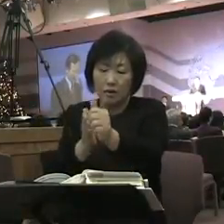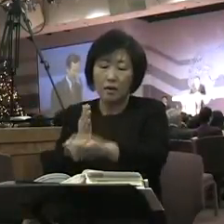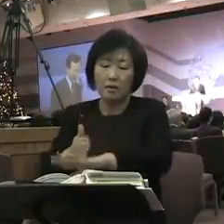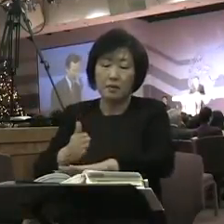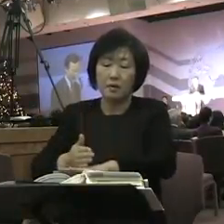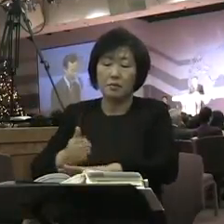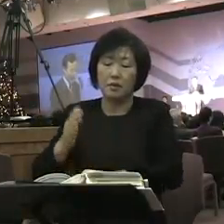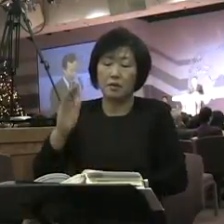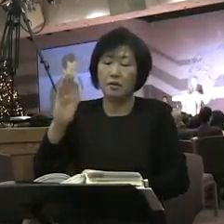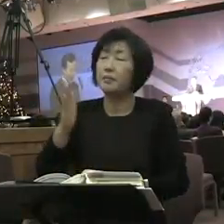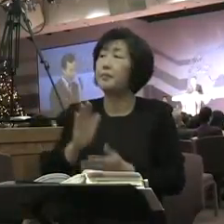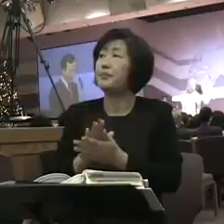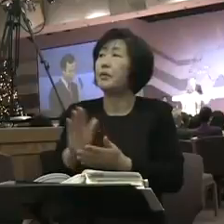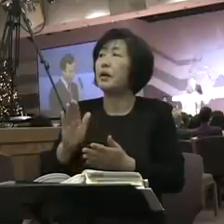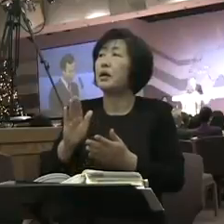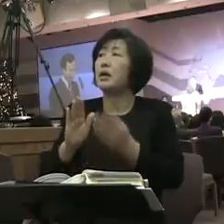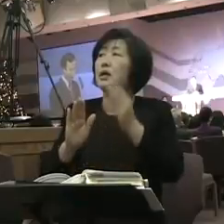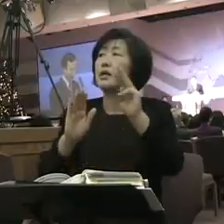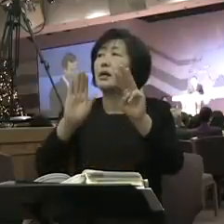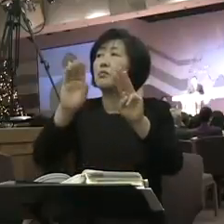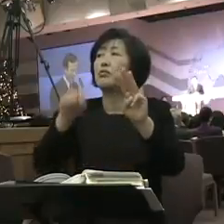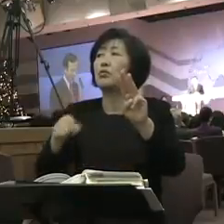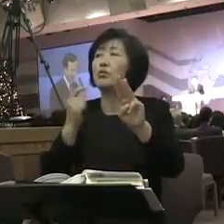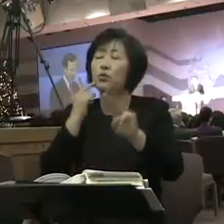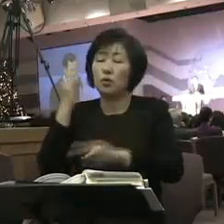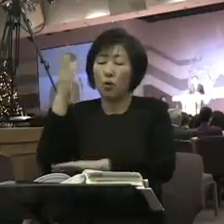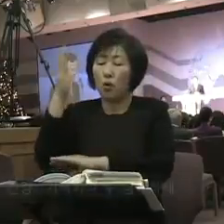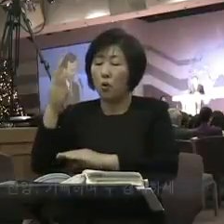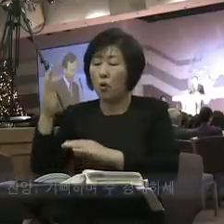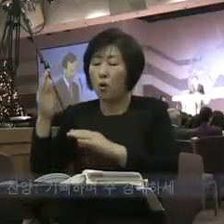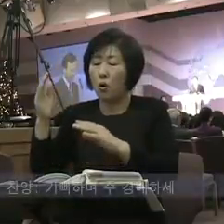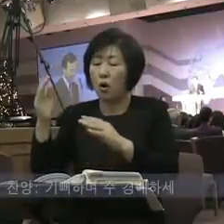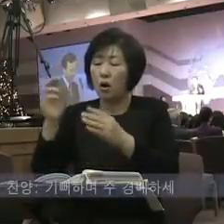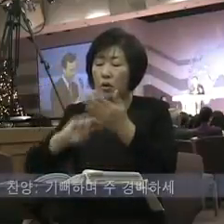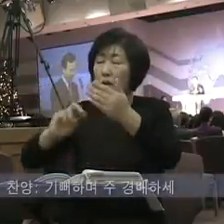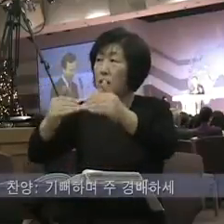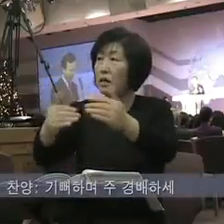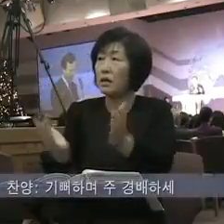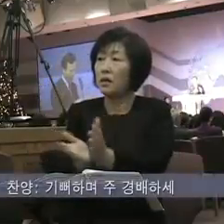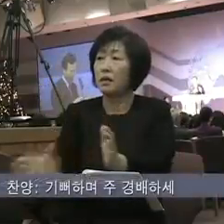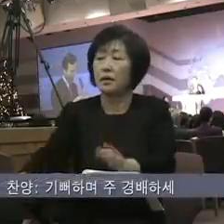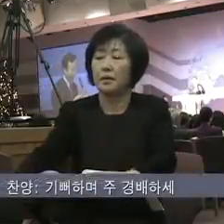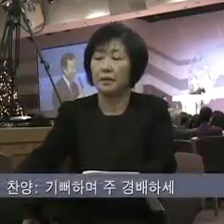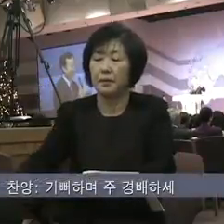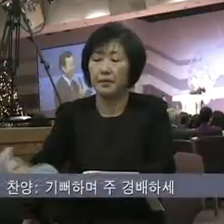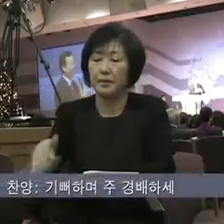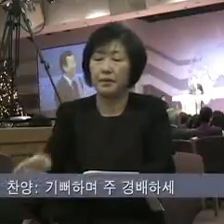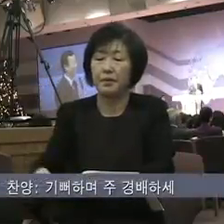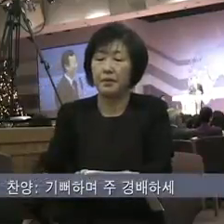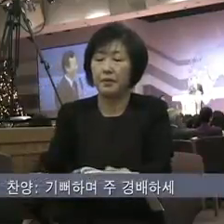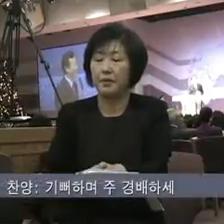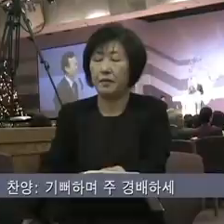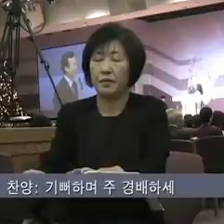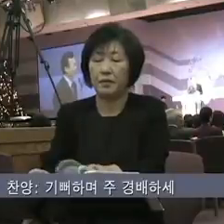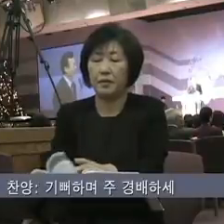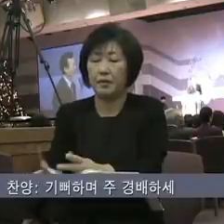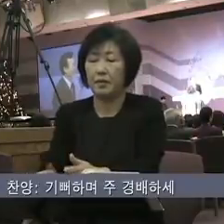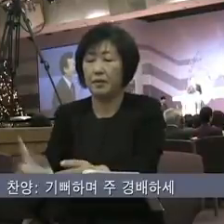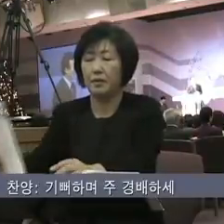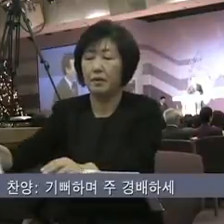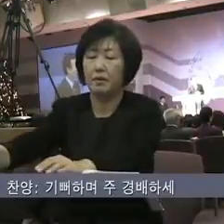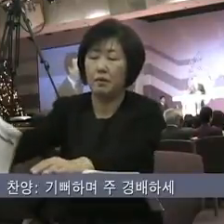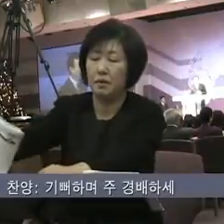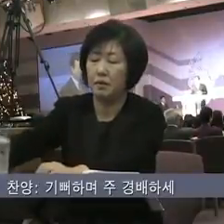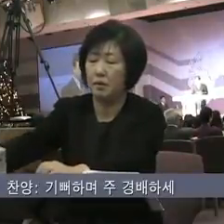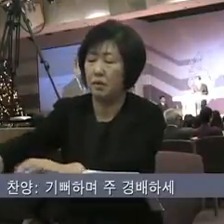감사하겠습니다. 이 시간 3부 영광 찬양대와 사랑 오케스트라에서 기뻐하며 주 경배하세라는 공목으로